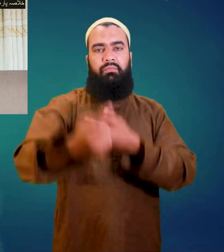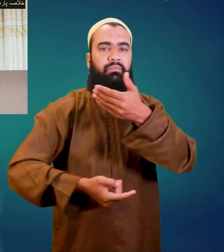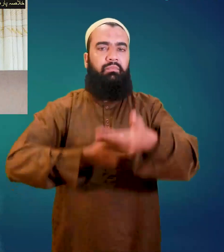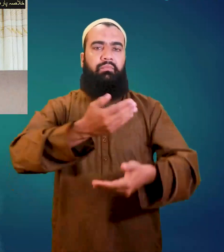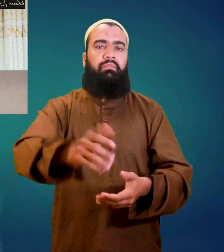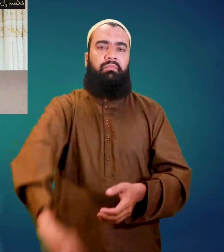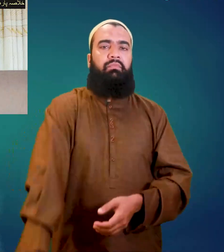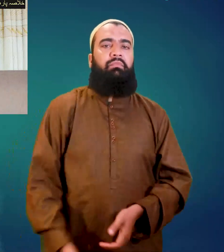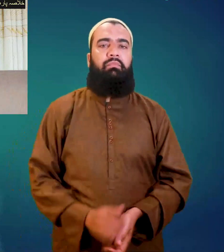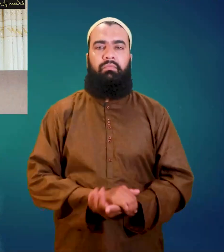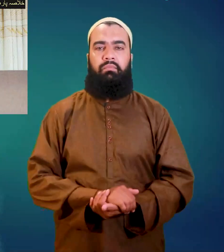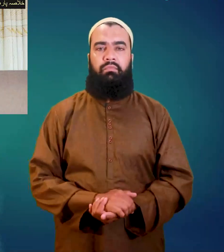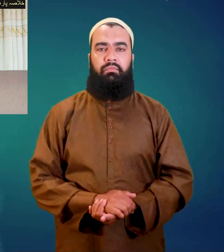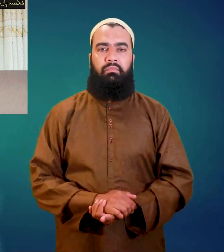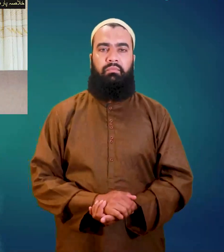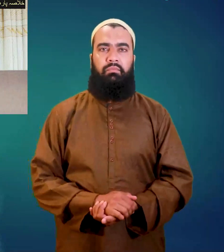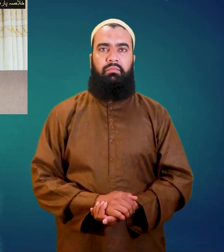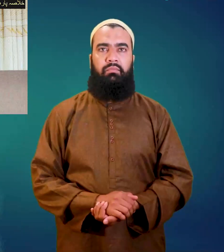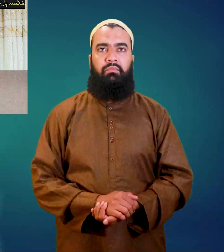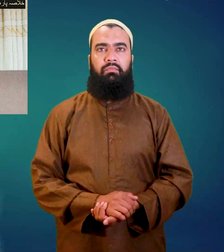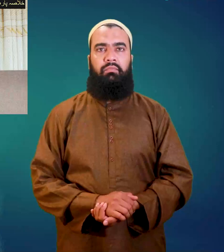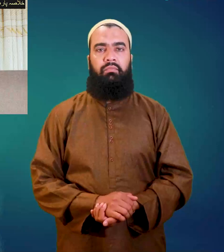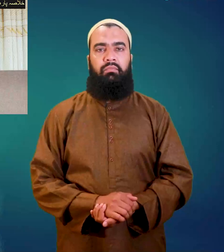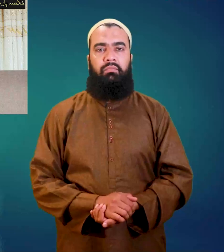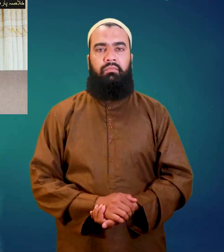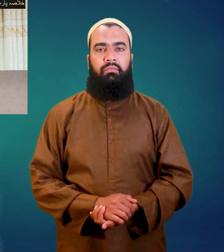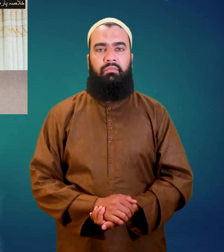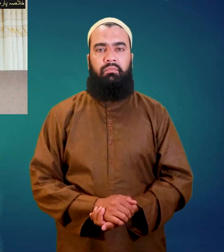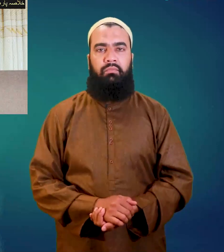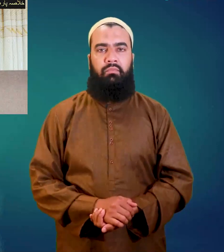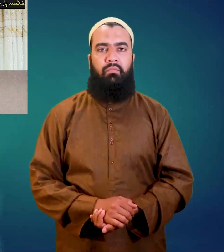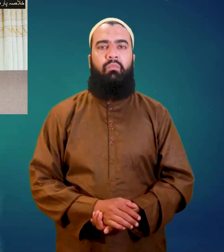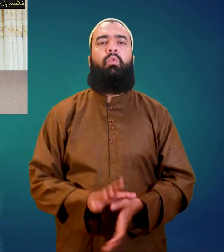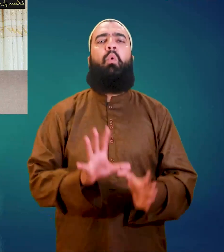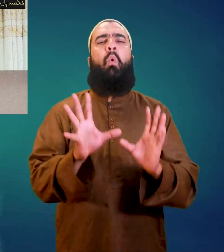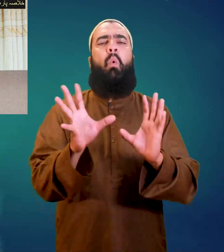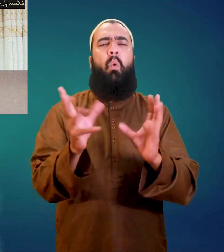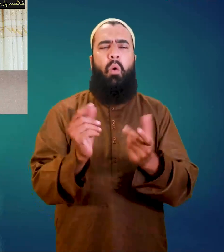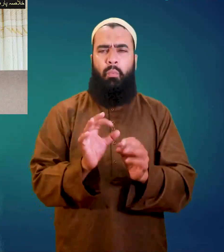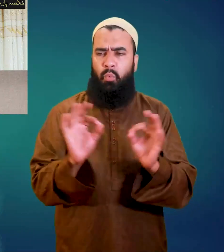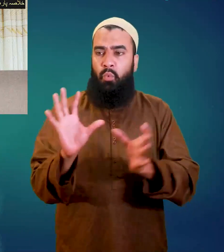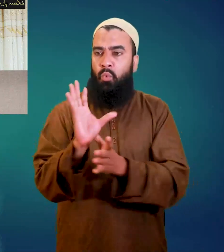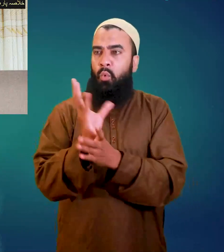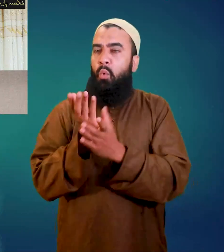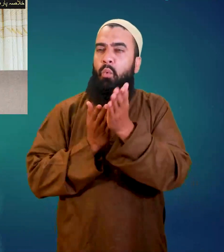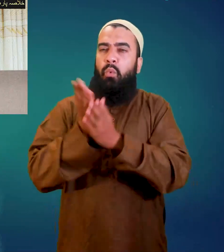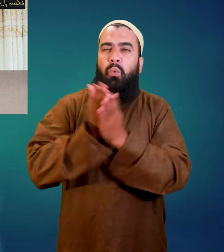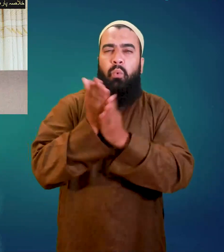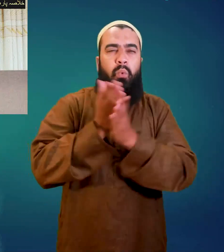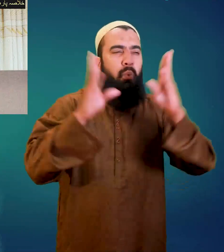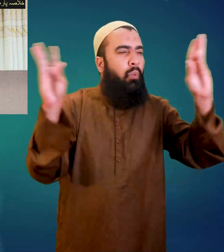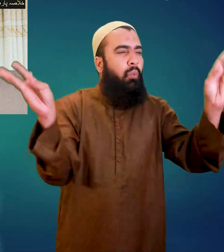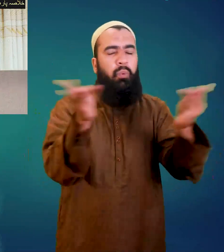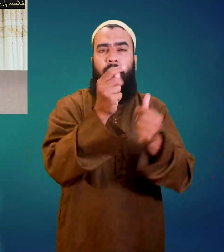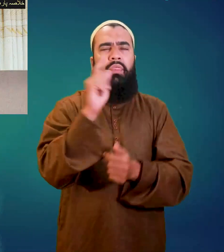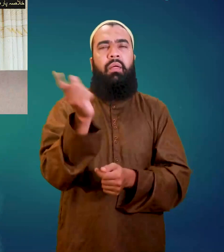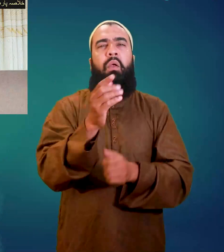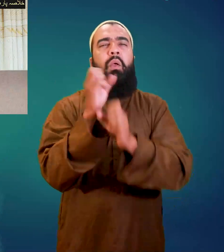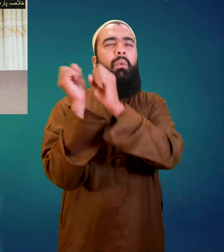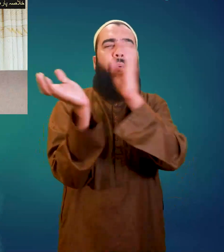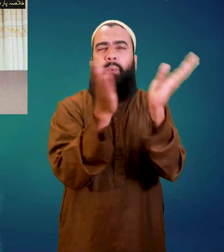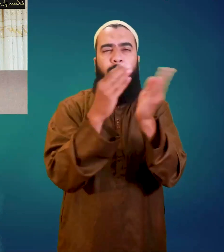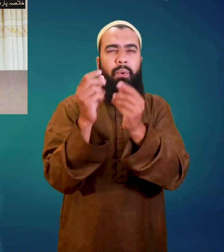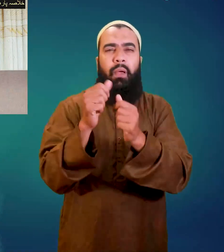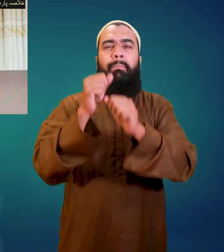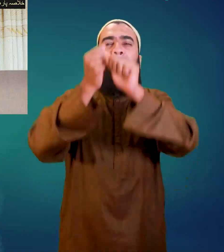تسبیحہ، ہر چیز، کائنات کی ہر چیز اللہ کی تسبیح بیان کرتی ہے، اور انسان کو فرمایا گیا کہ